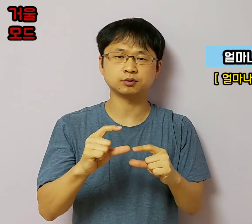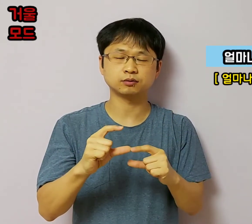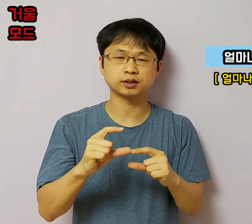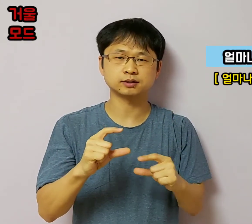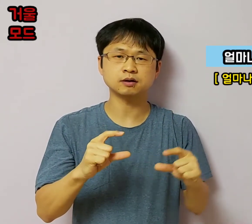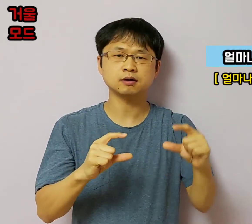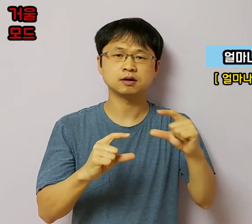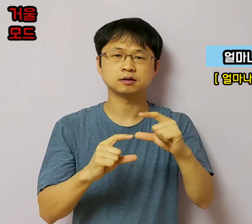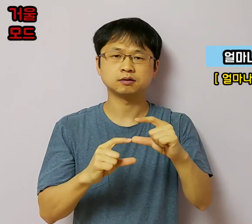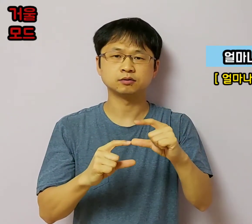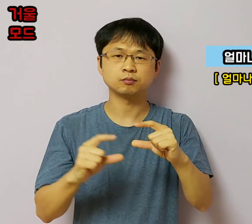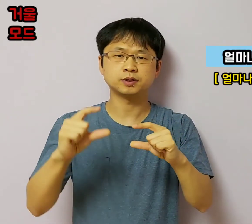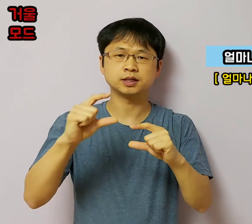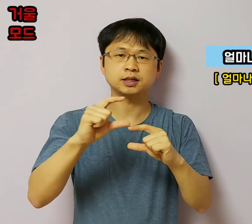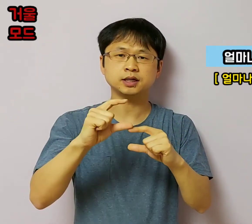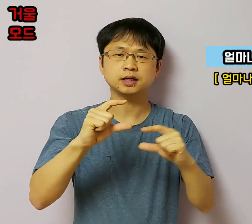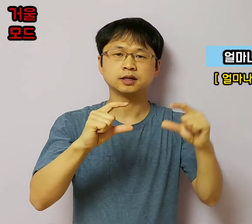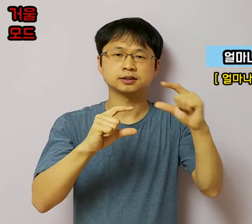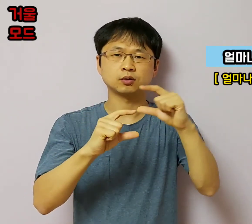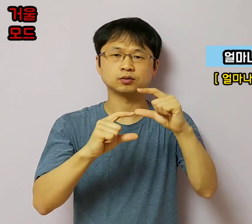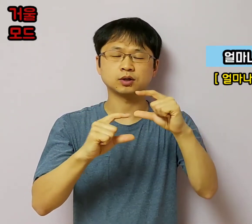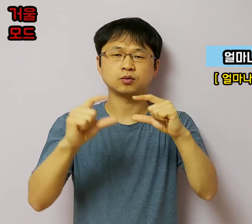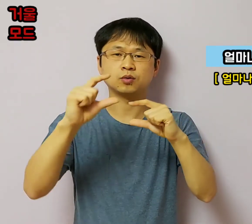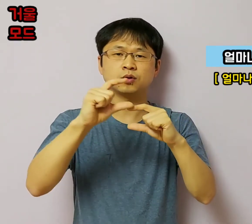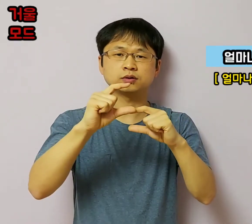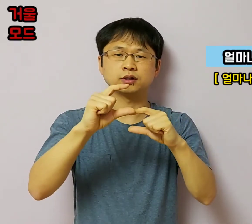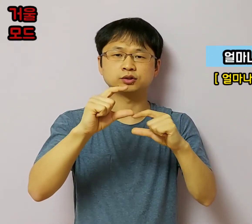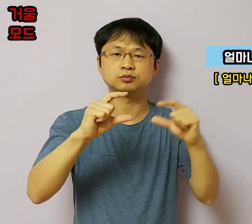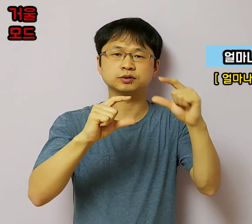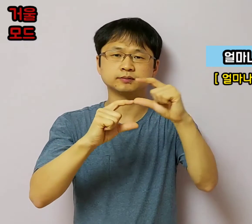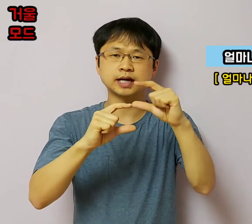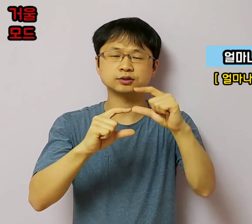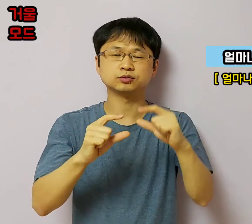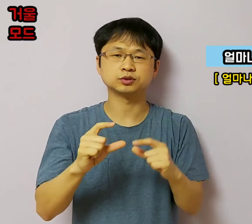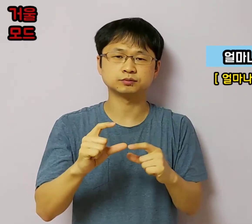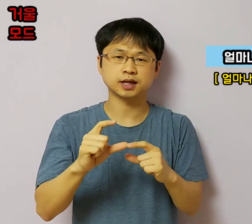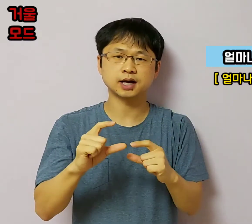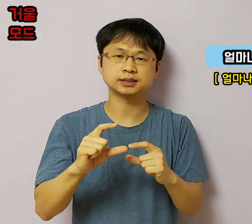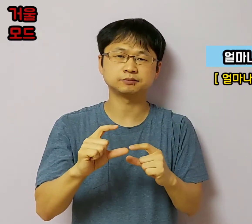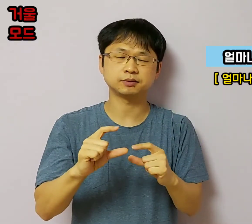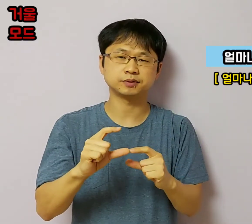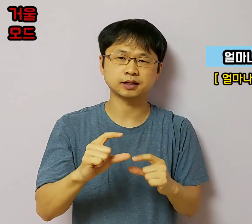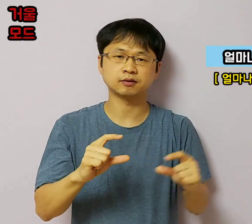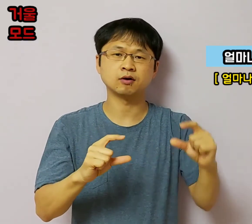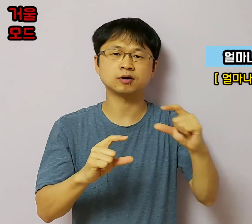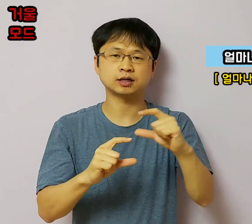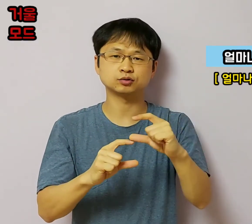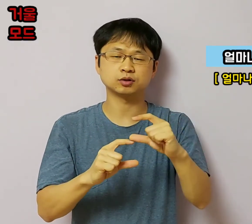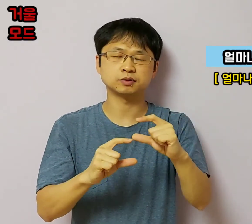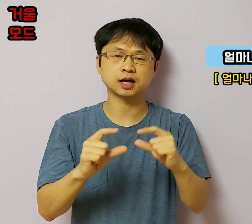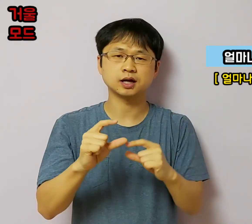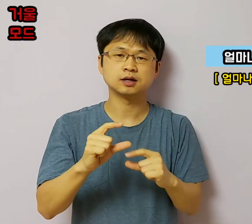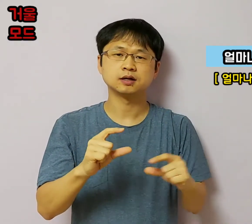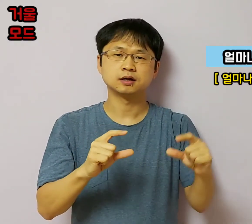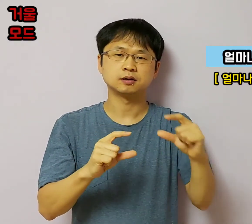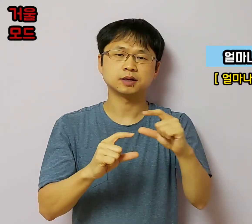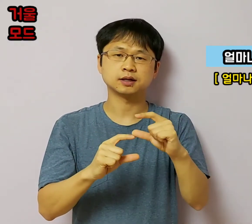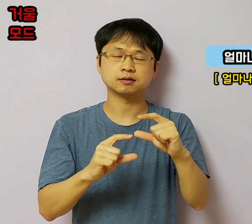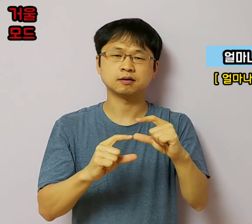모양으로 해서 더 높이 차곡차곡 더해주는 모습, 쌓아주는 모습 생각하시면 됩니다. 더라는 수어입니다. 얼마나